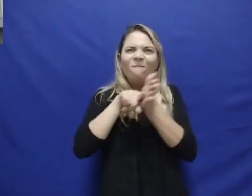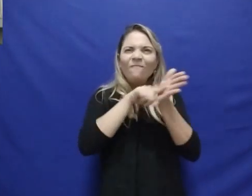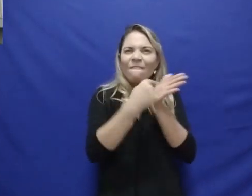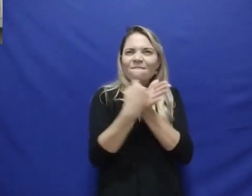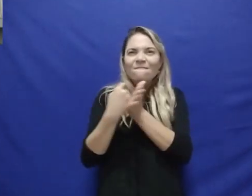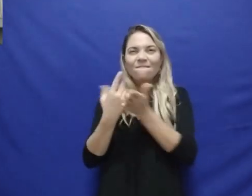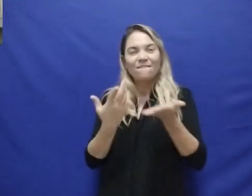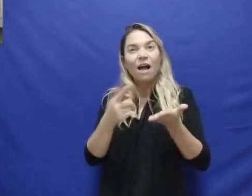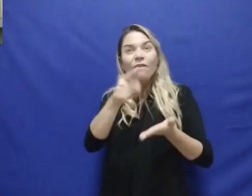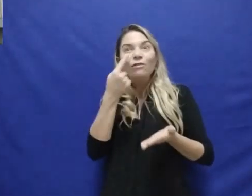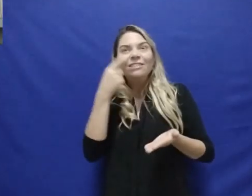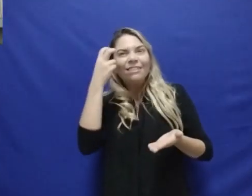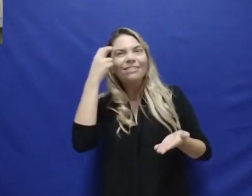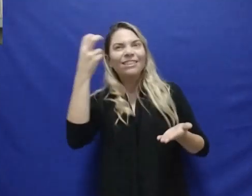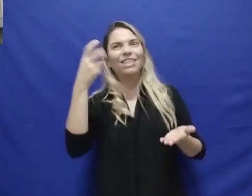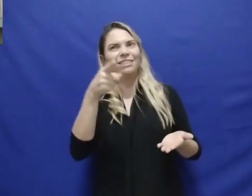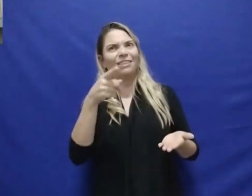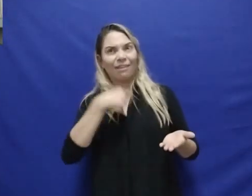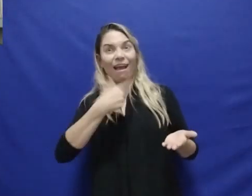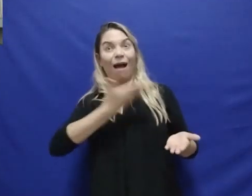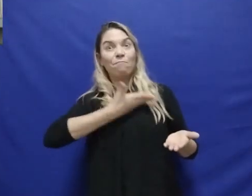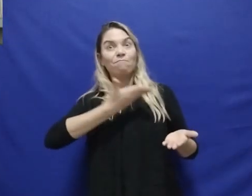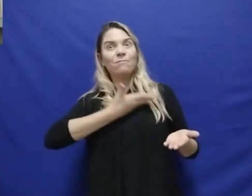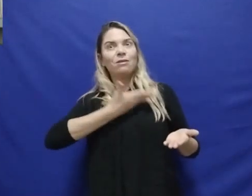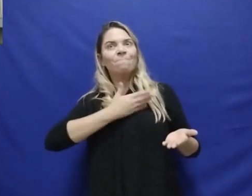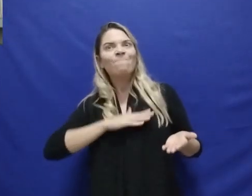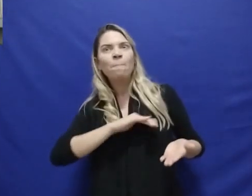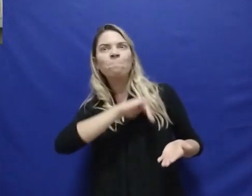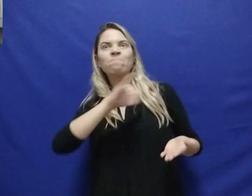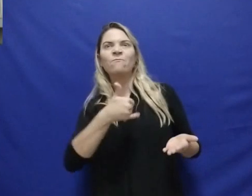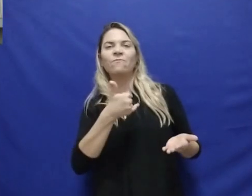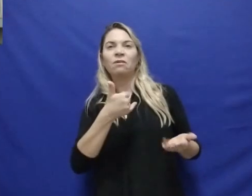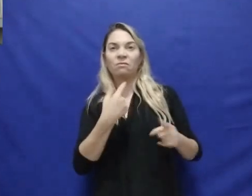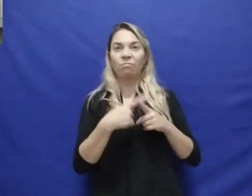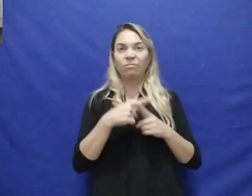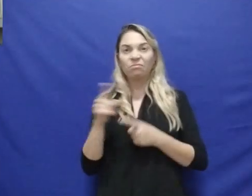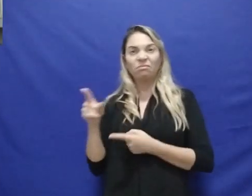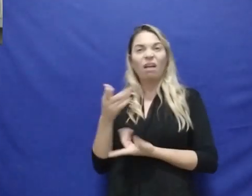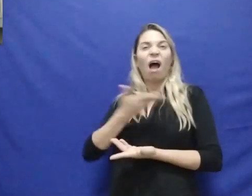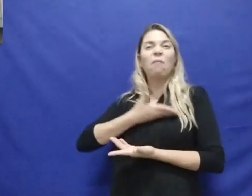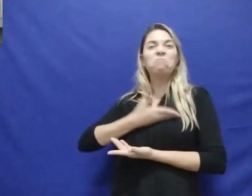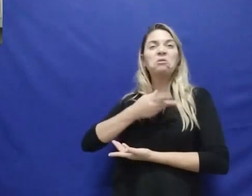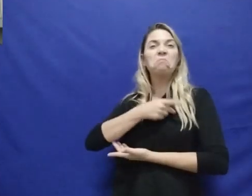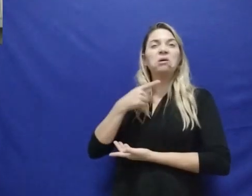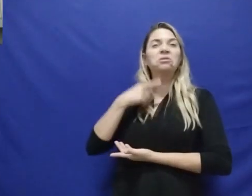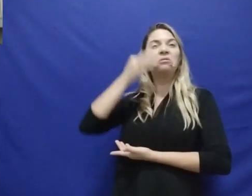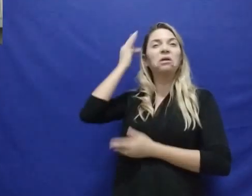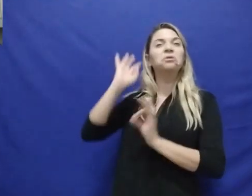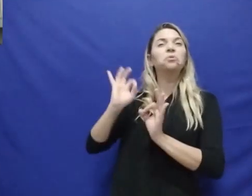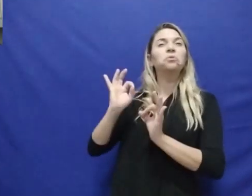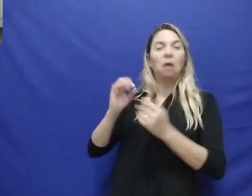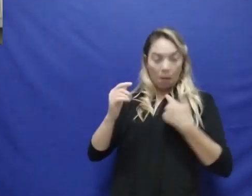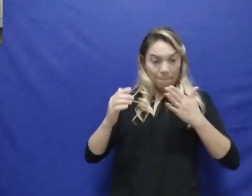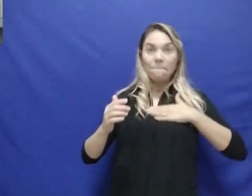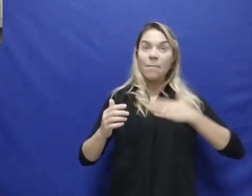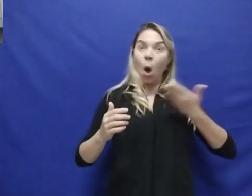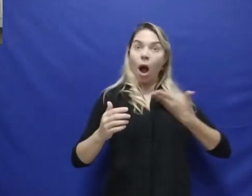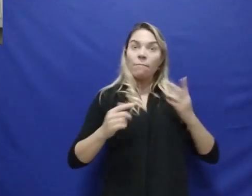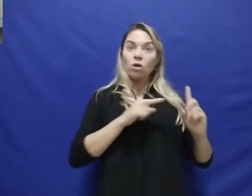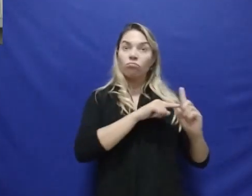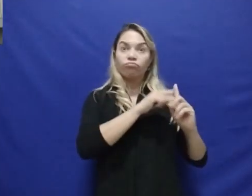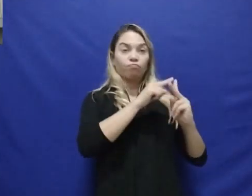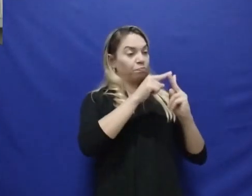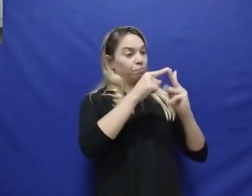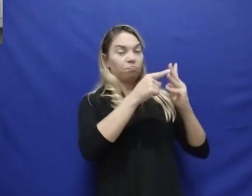a palavra, ela não voltará vazia. Deus honra a pregação que honra o nome dele. Então, não fique